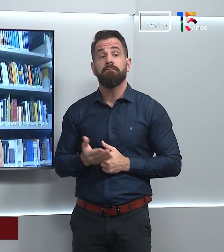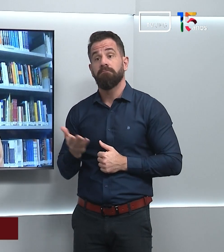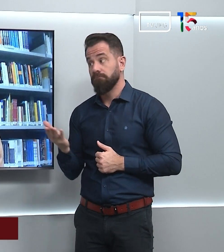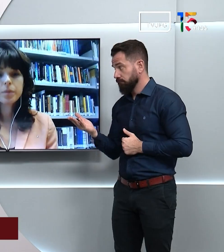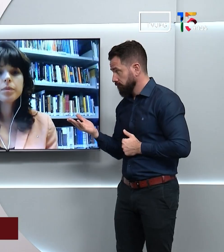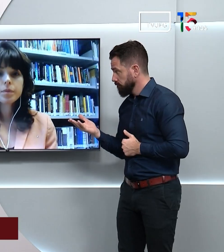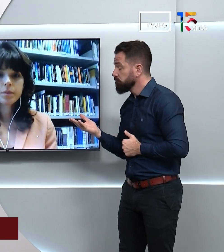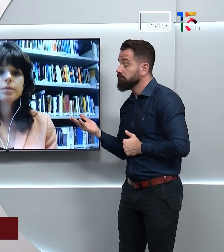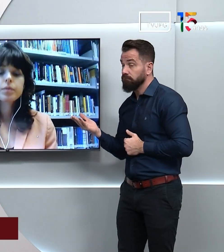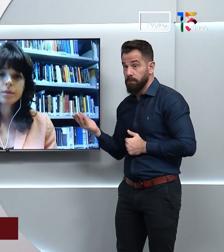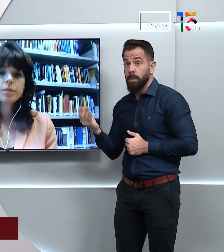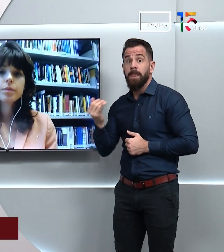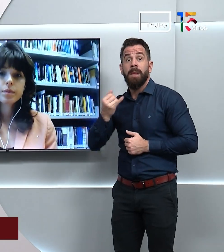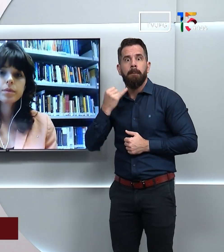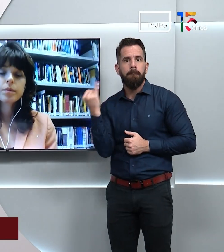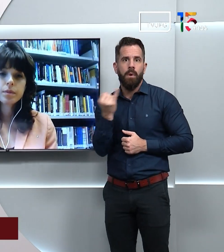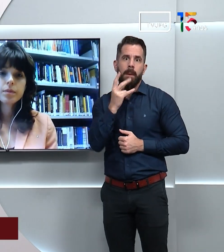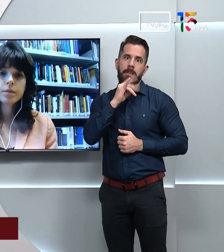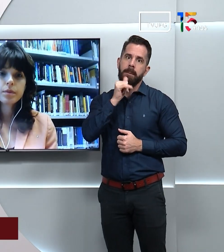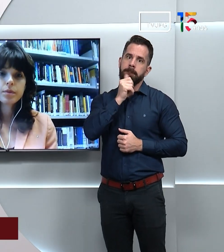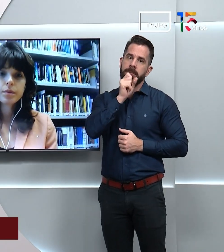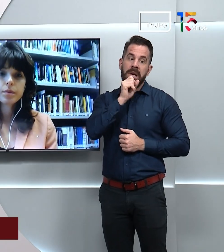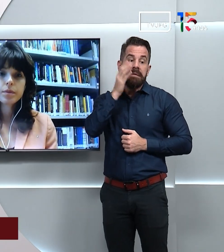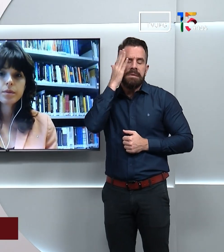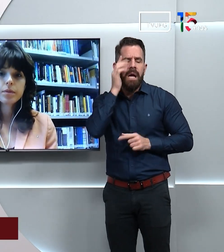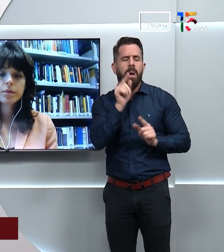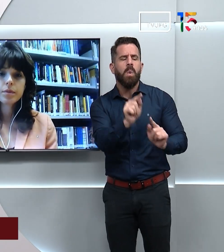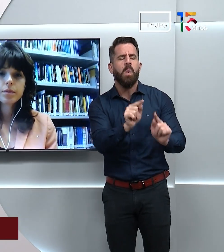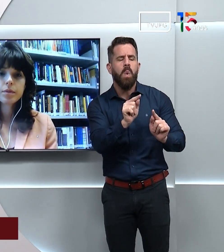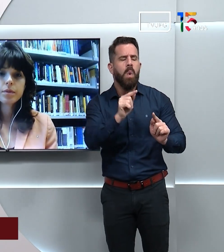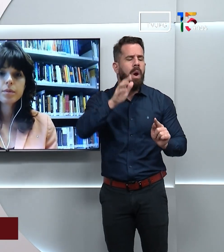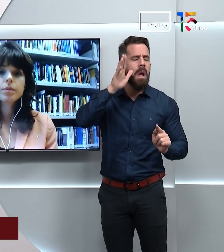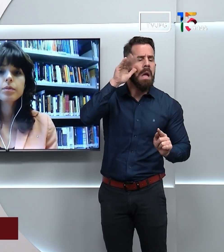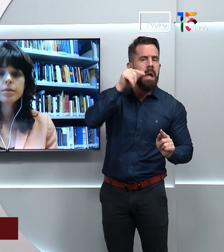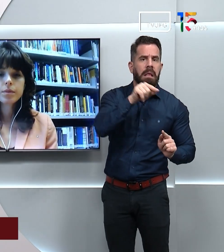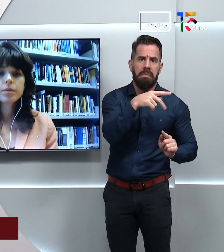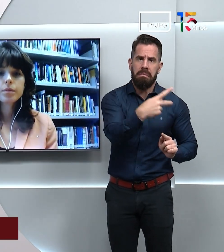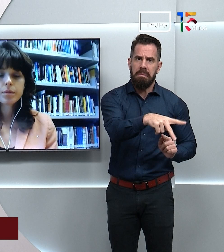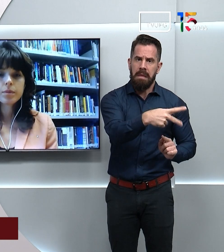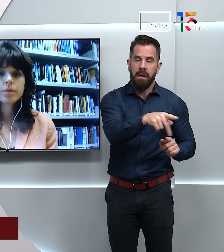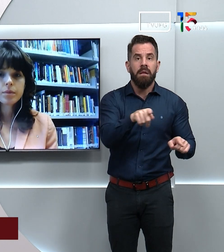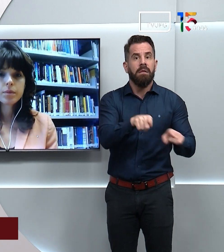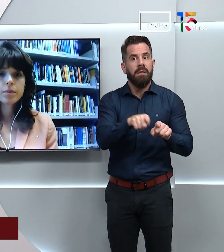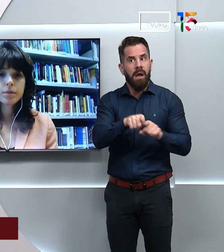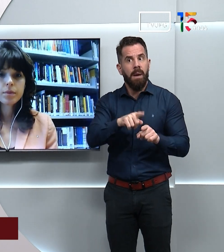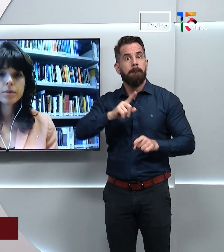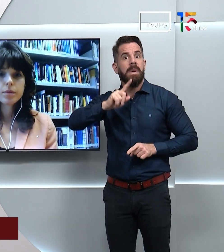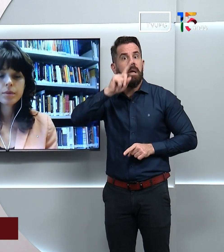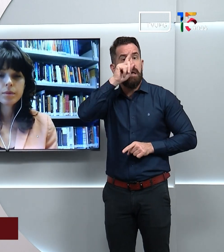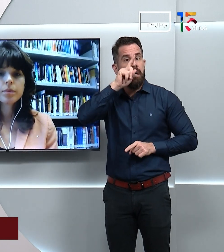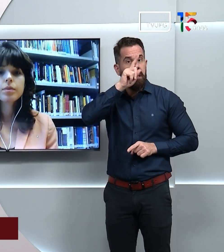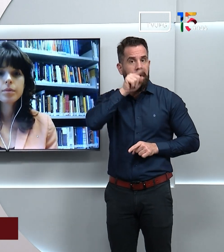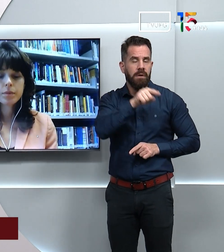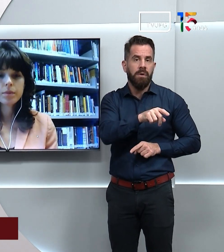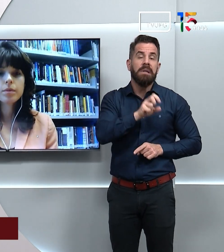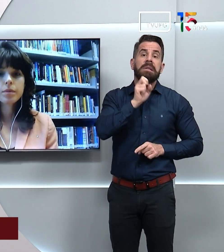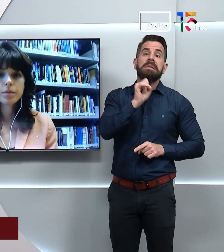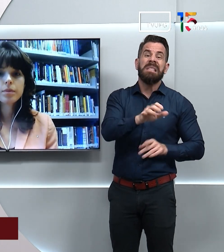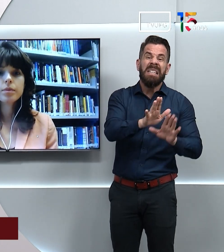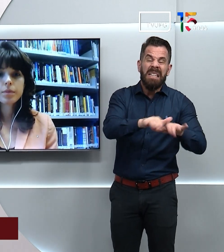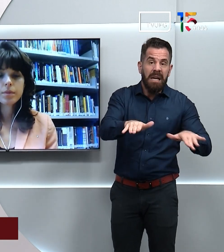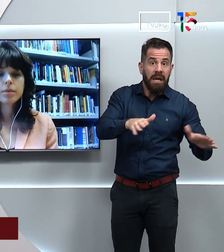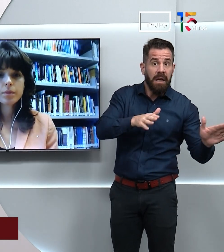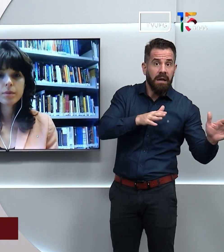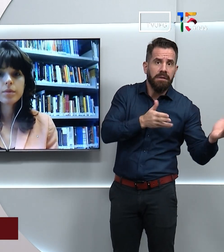o que essas crianças e adolescentes estão acessando e que eles orientem também sobre esses riscos, né? É interessante você dizer isso, de reportar quando se sentir ameaçado,